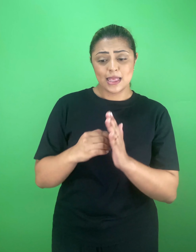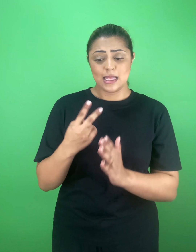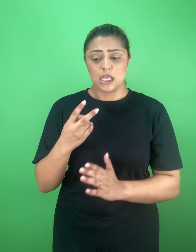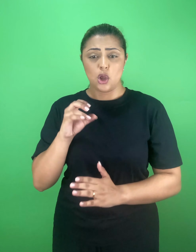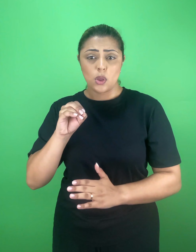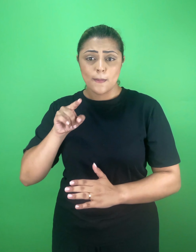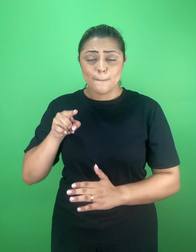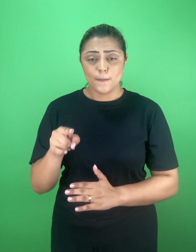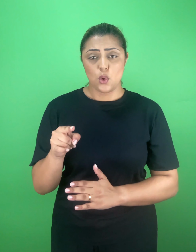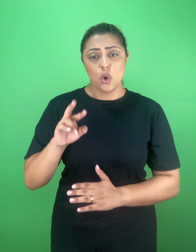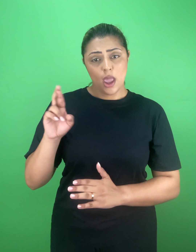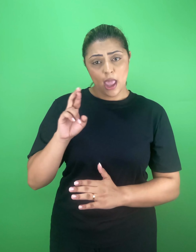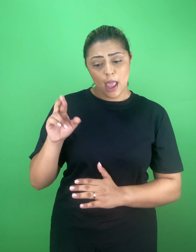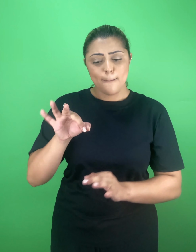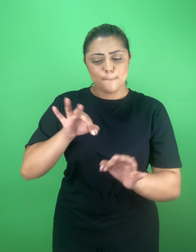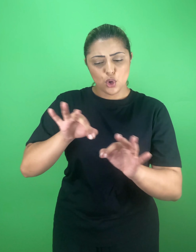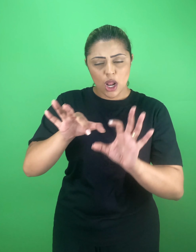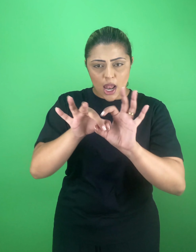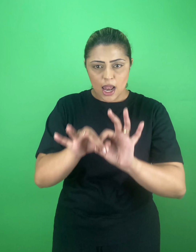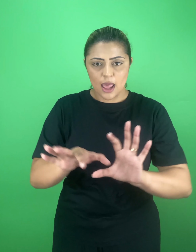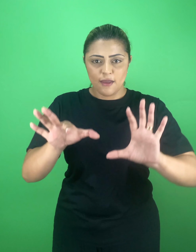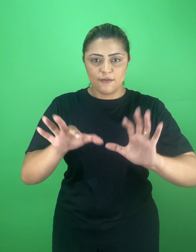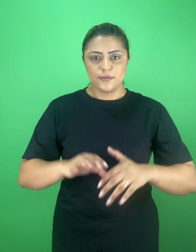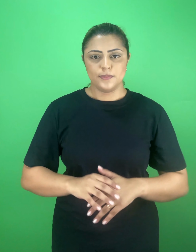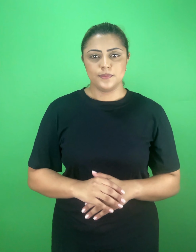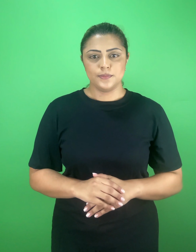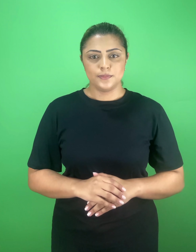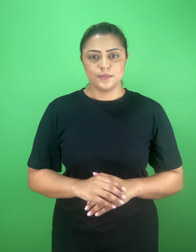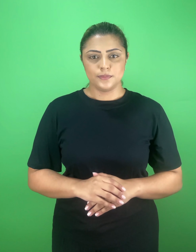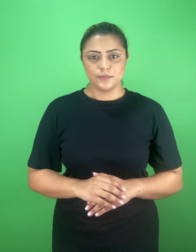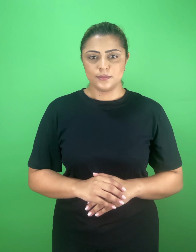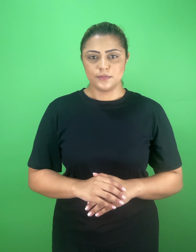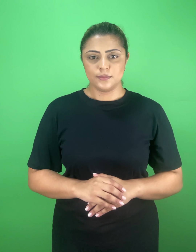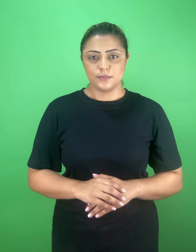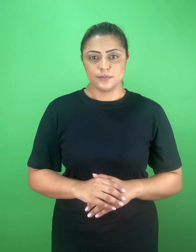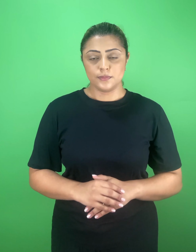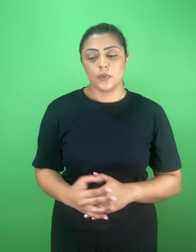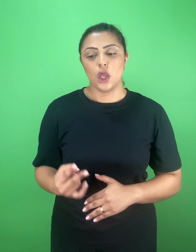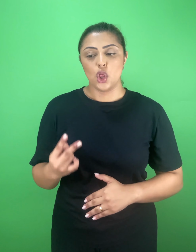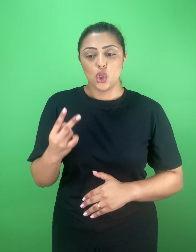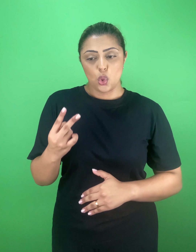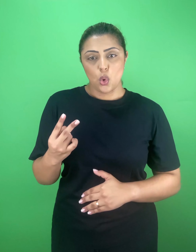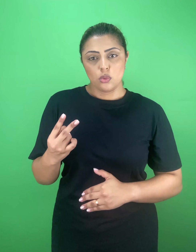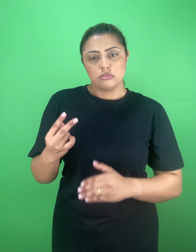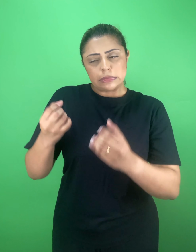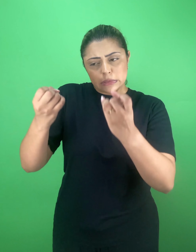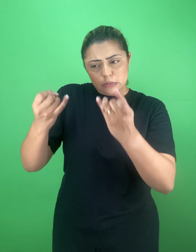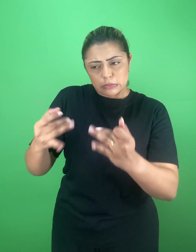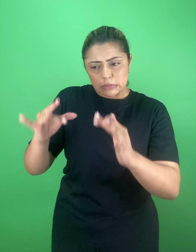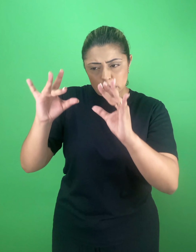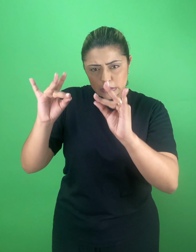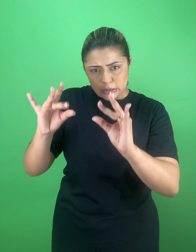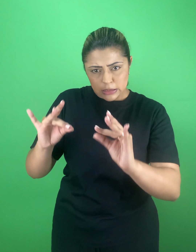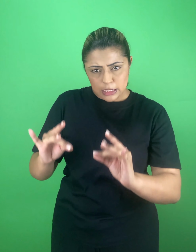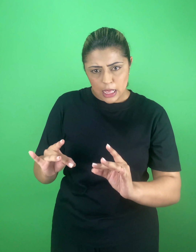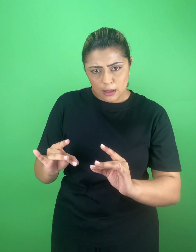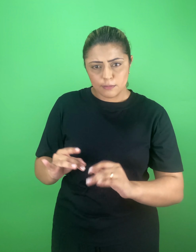para projetos livres 2. Descrição das categorias 2.1.